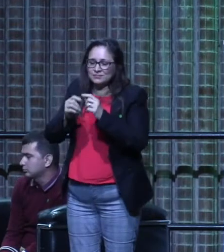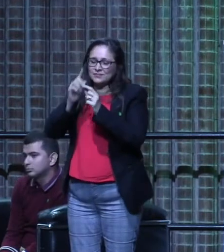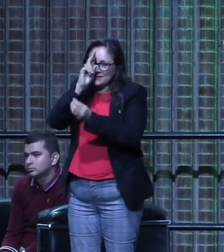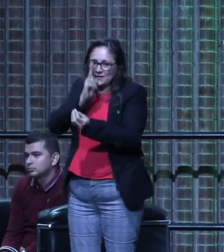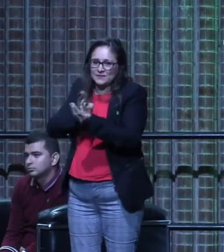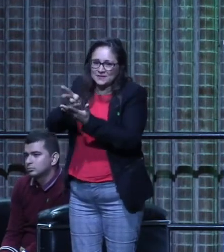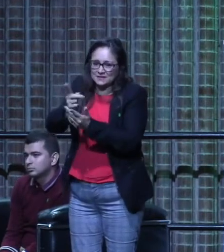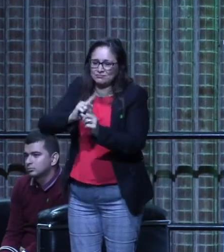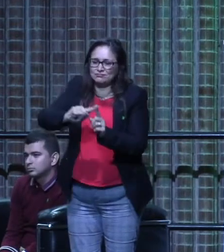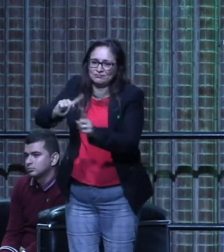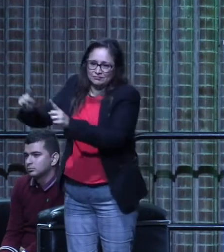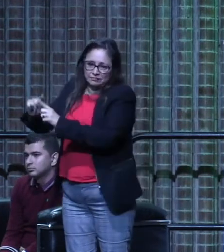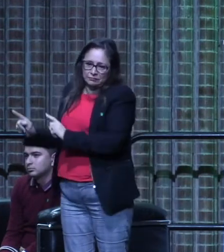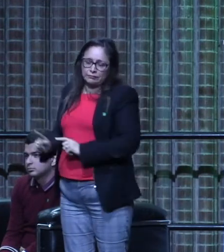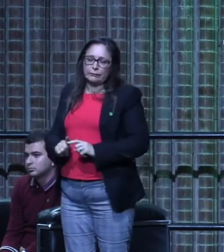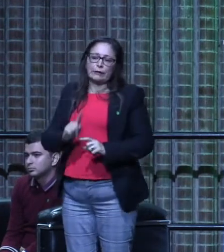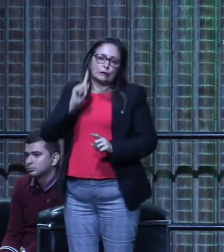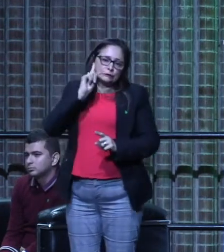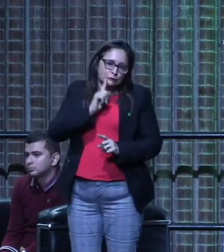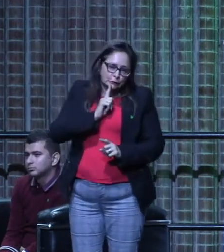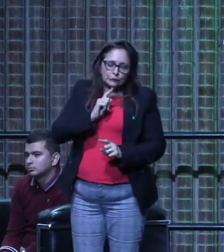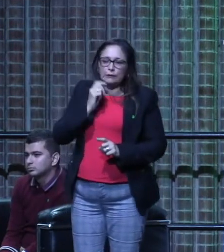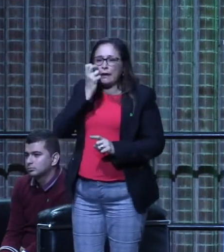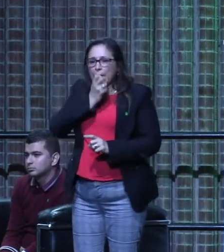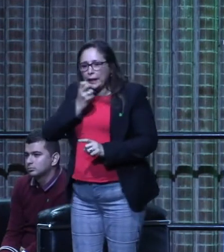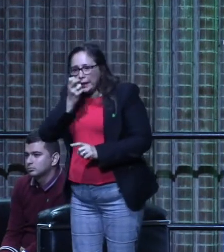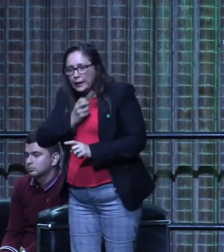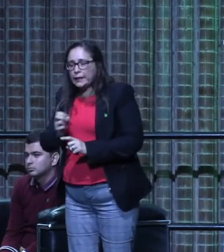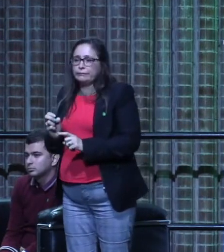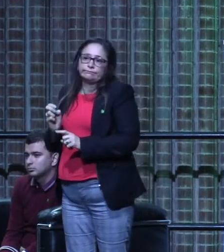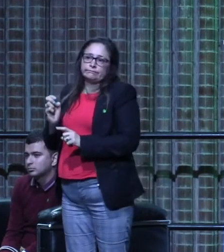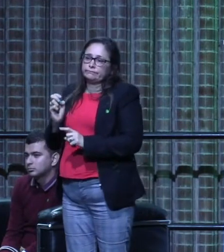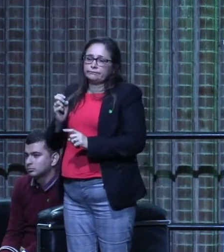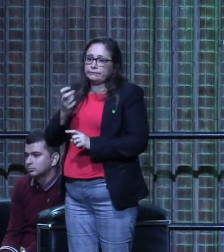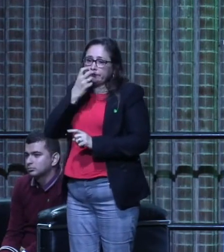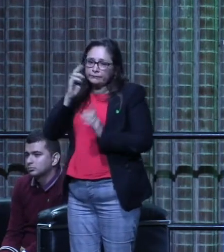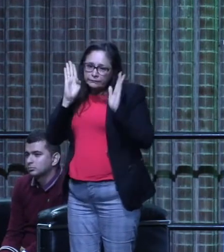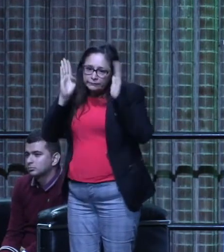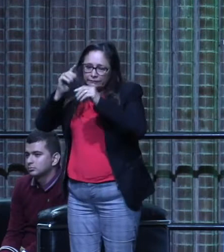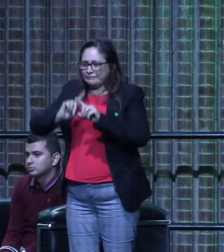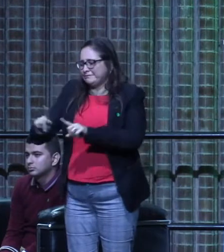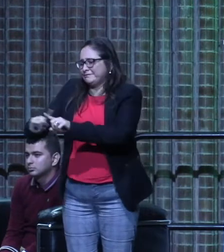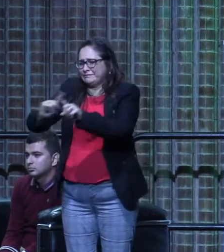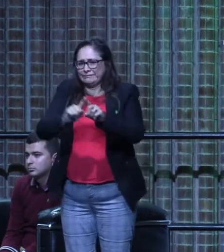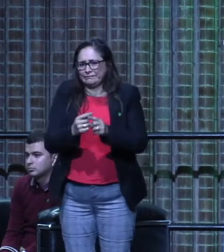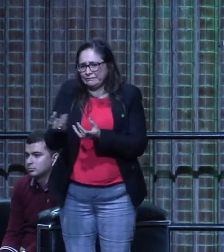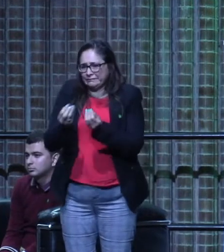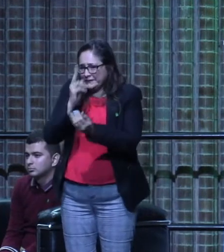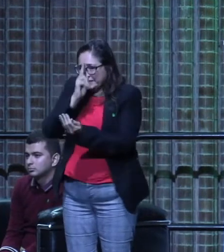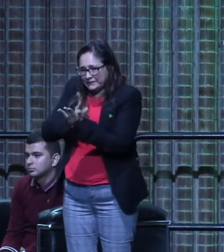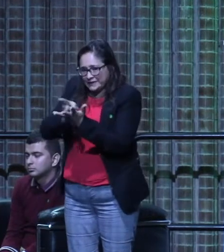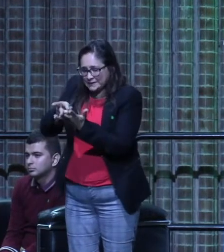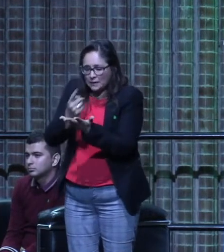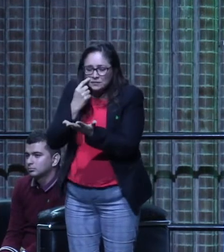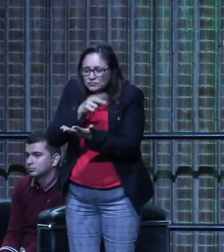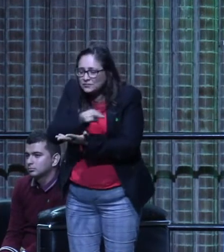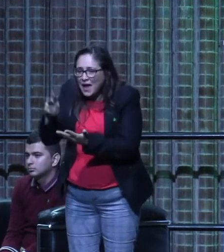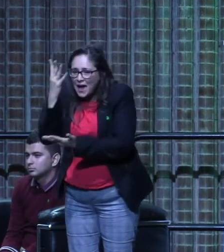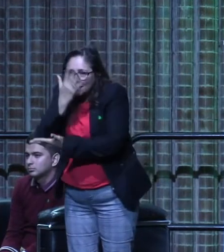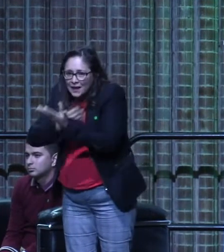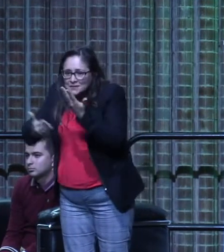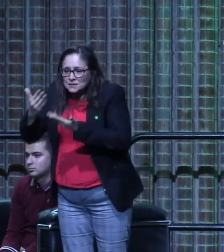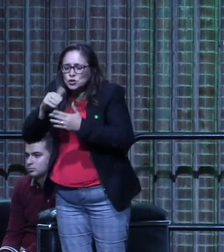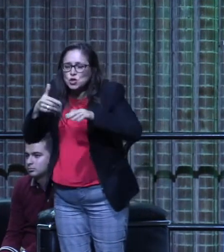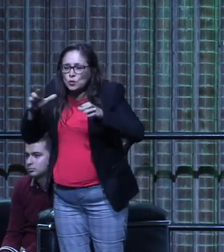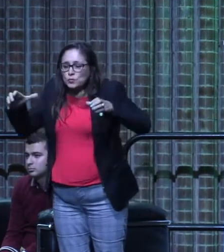que dentro de un análisis juicioso, dentro de todas las posibilidades también del marco de la diversidad dentro de la